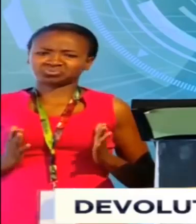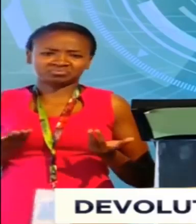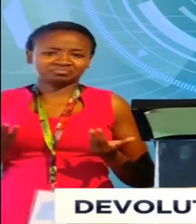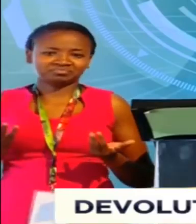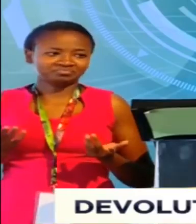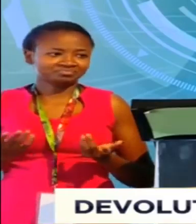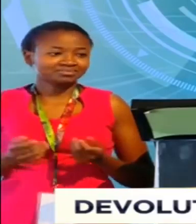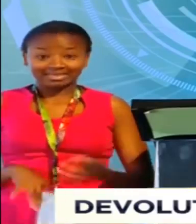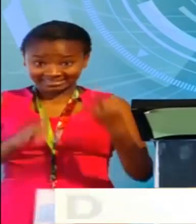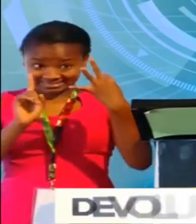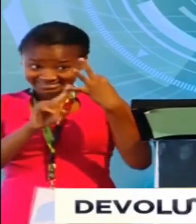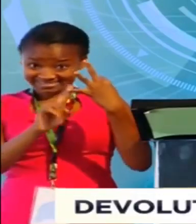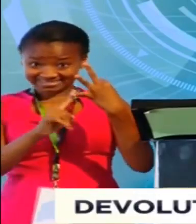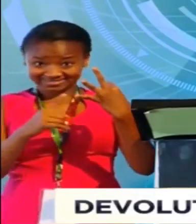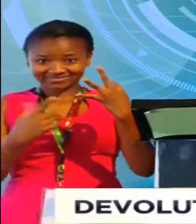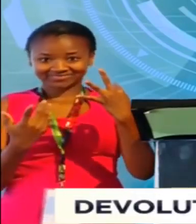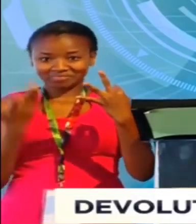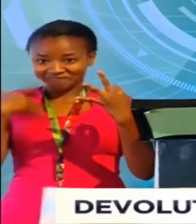Nilisema niko na tatu.